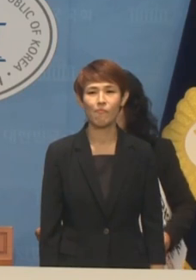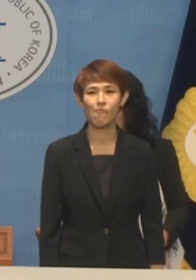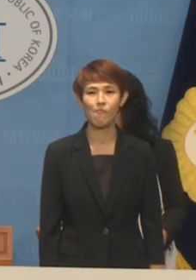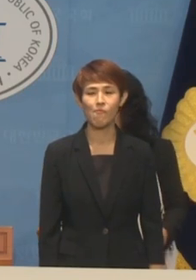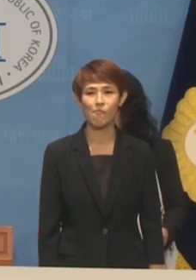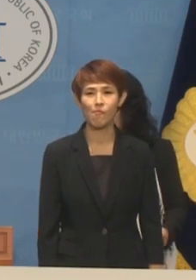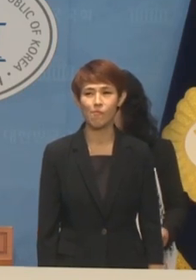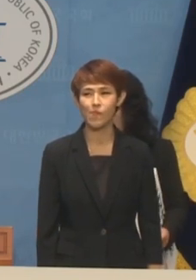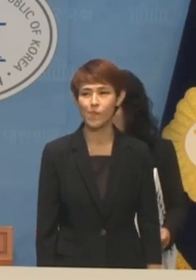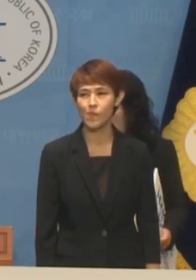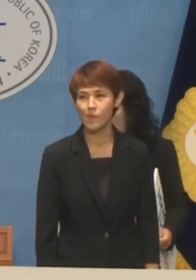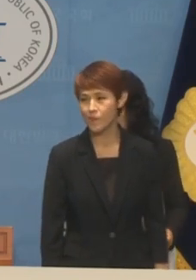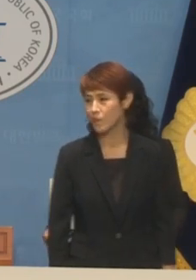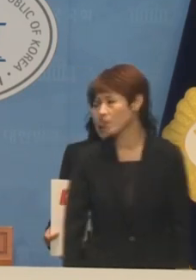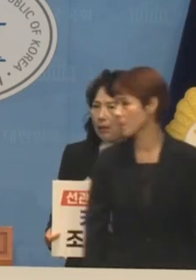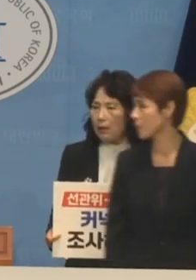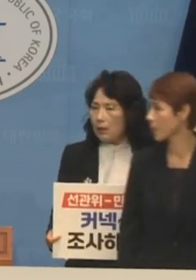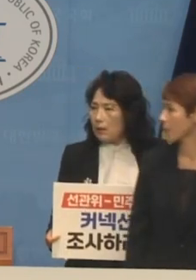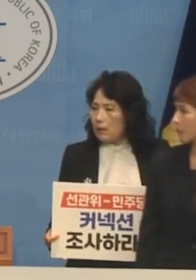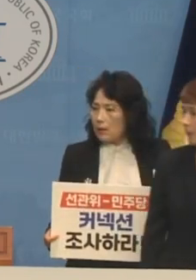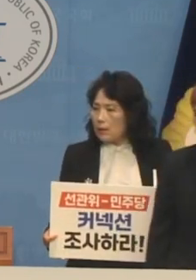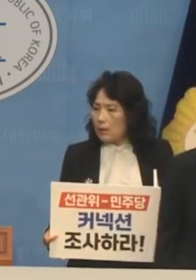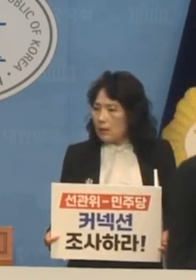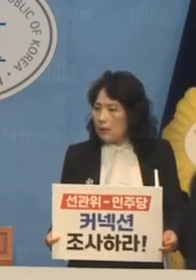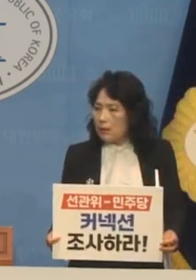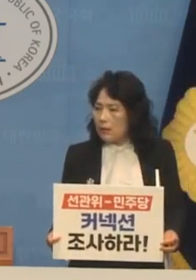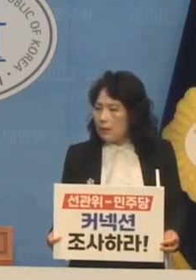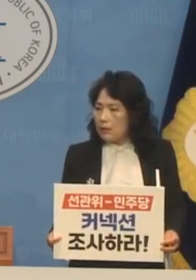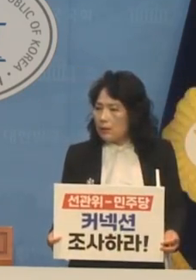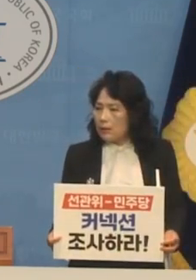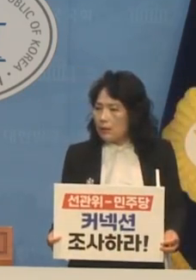우리 팀장이 주차를 못 세워가지고